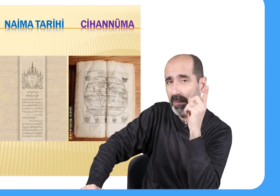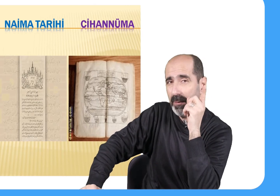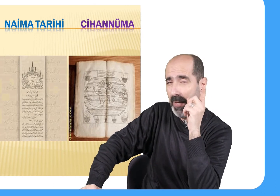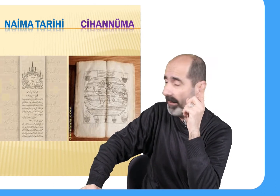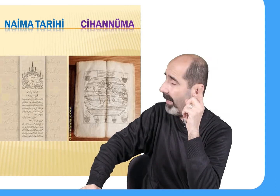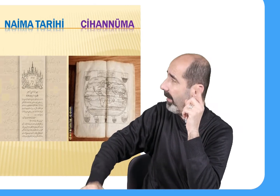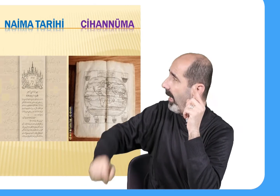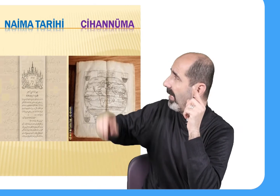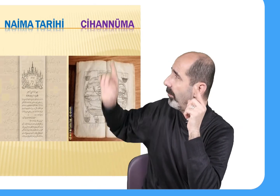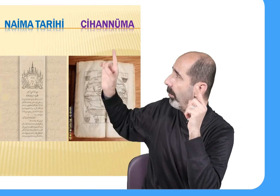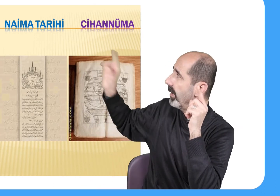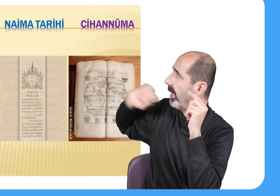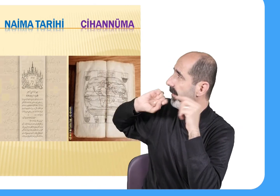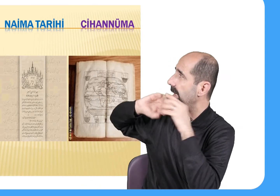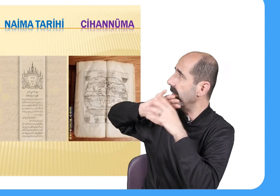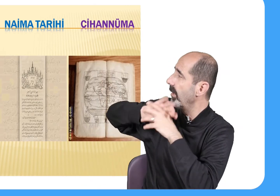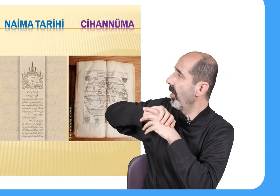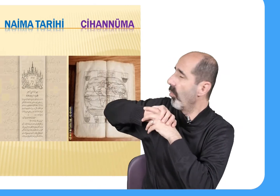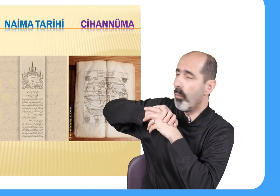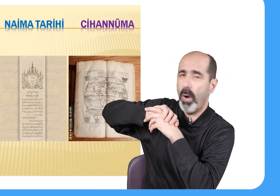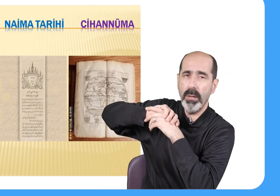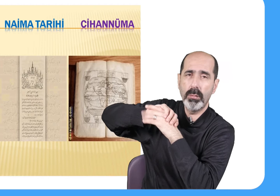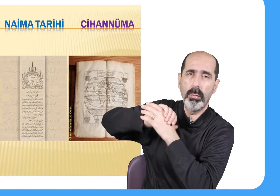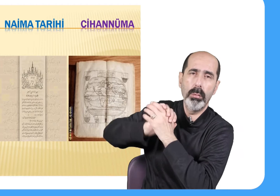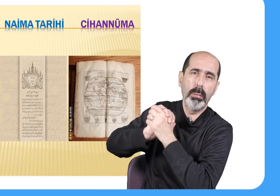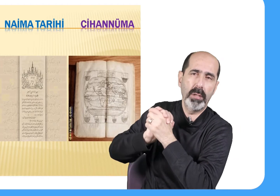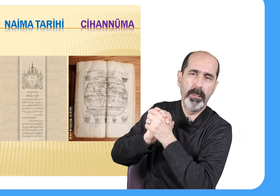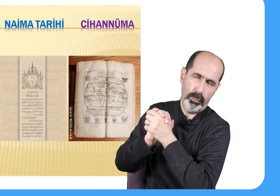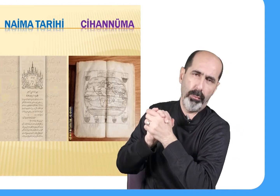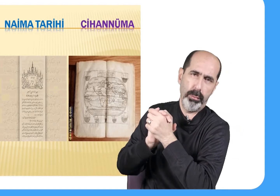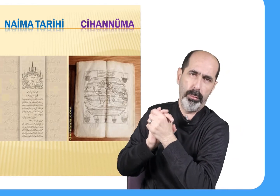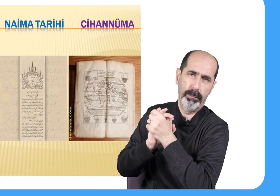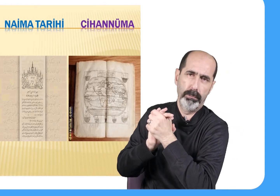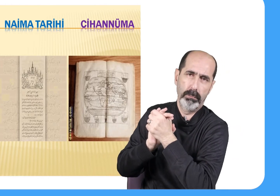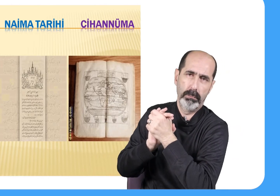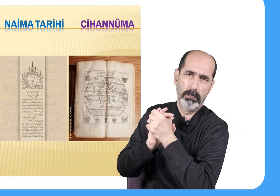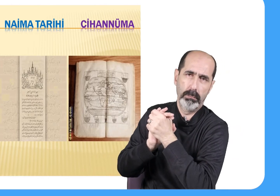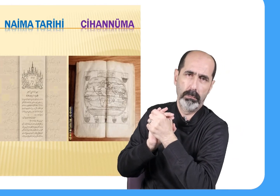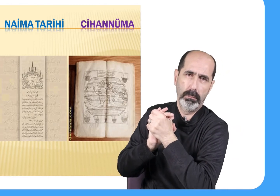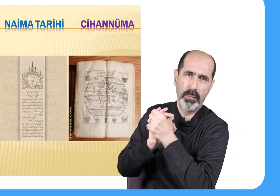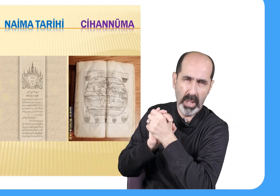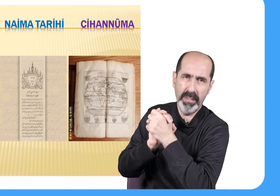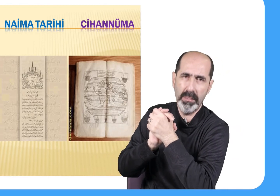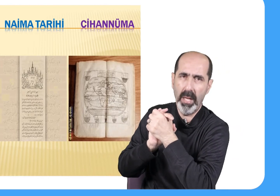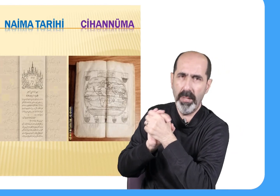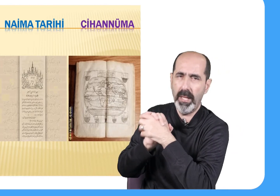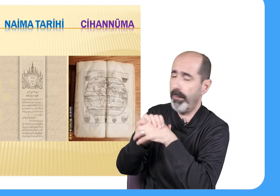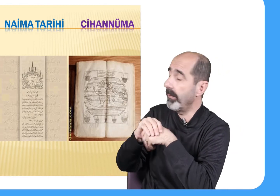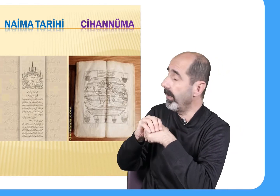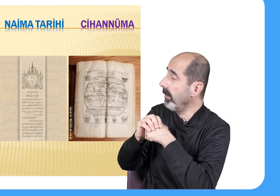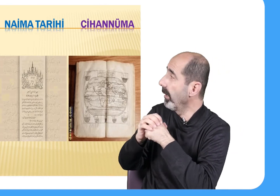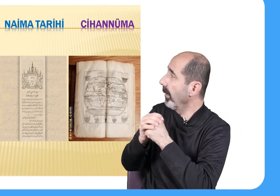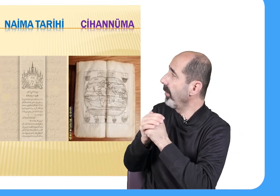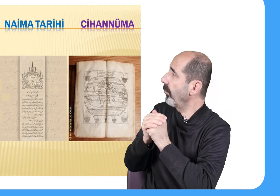ilk basılan Eser En soldaki eserıdır vankulu lügatı bir sözlük bu vanimehmet